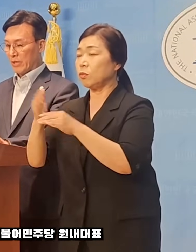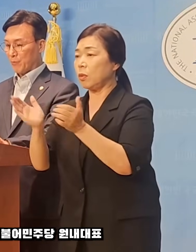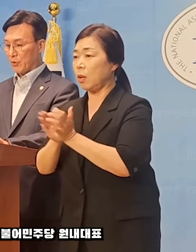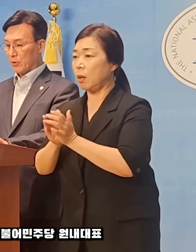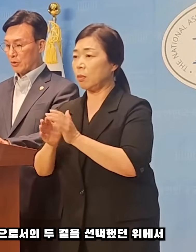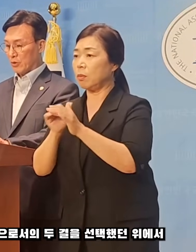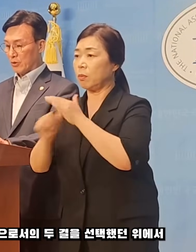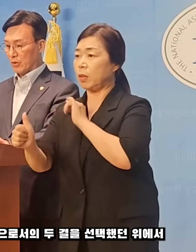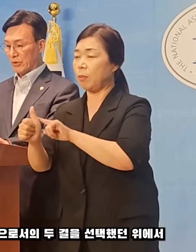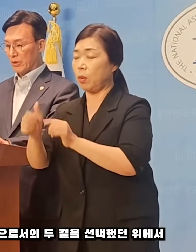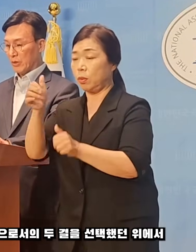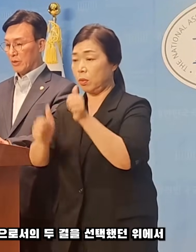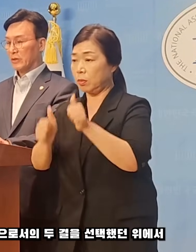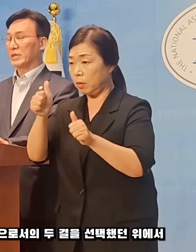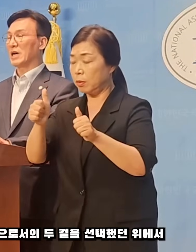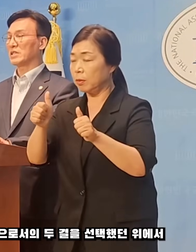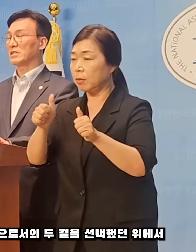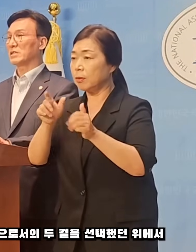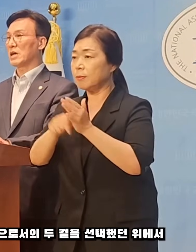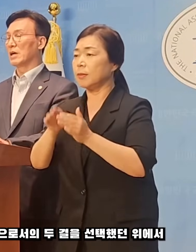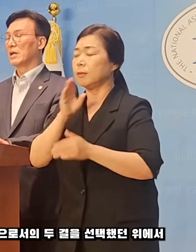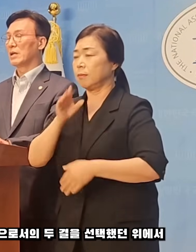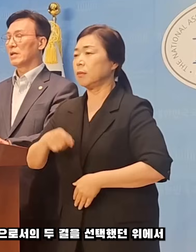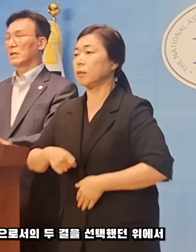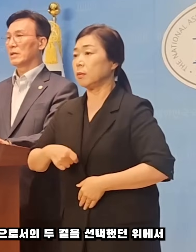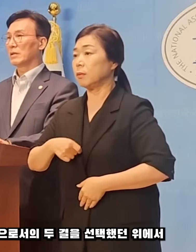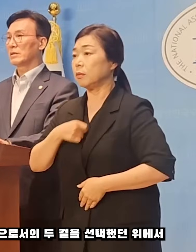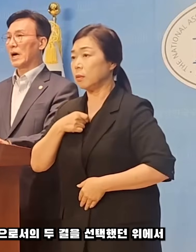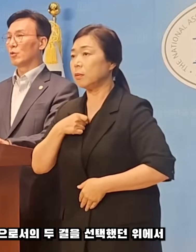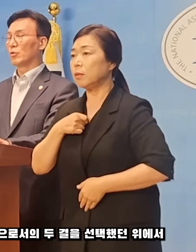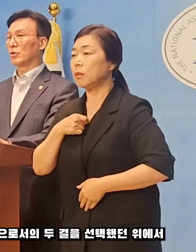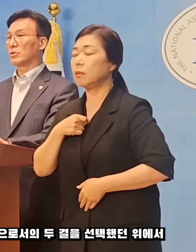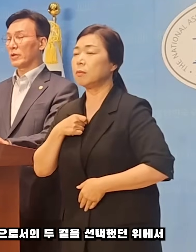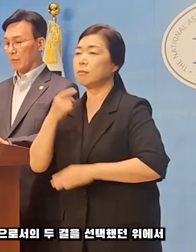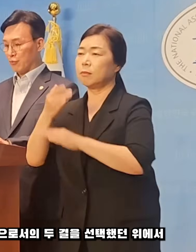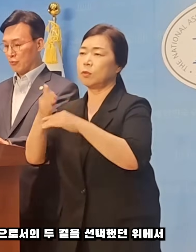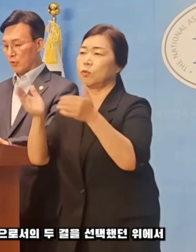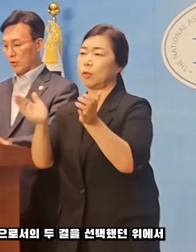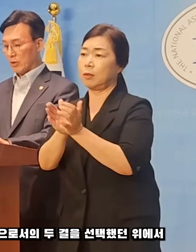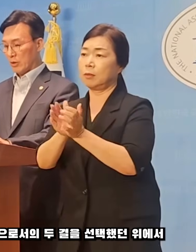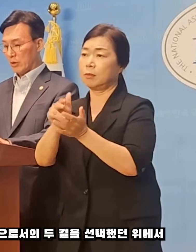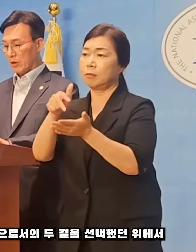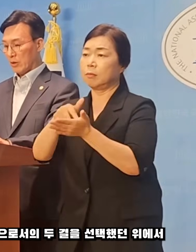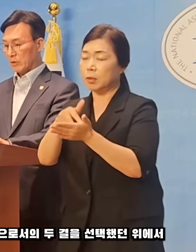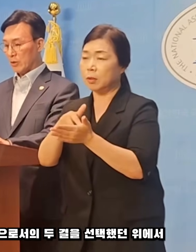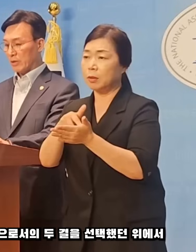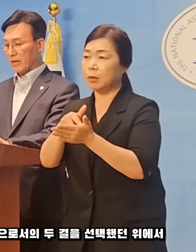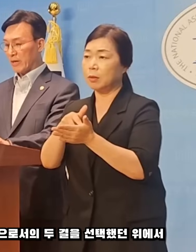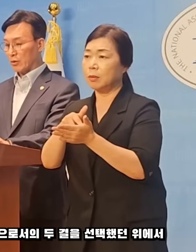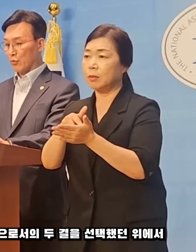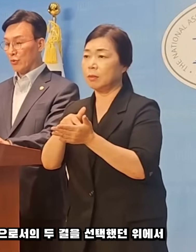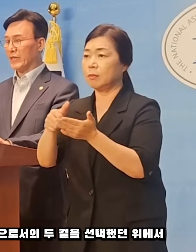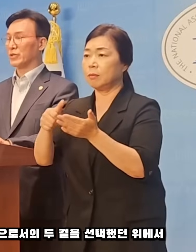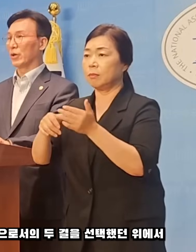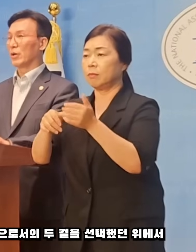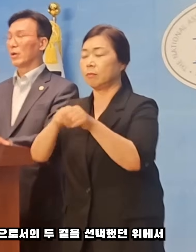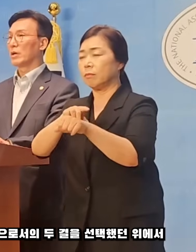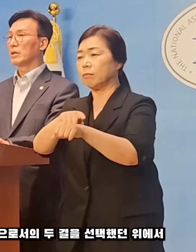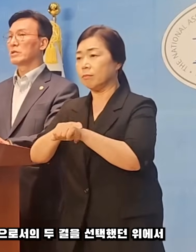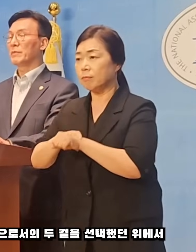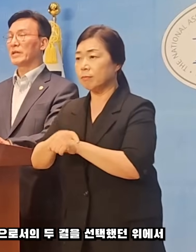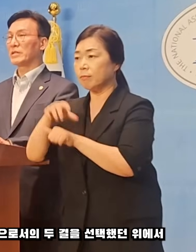더불어민주당 원내대표 경선은 사실상 당론으로서의 부결을 선택했던